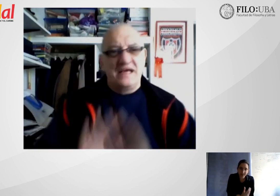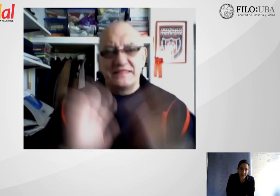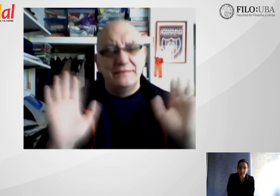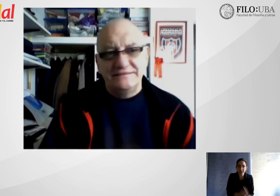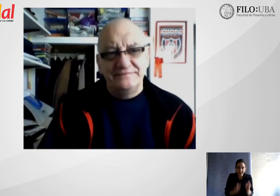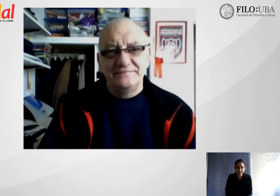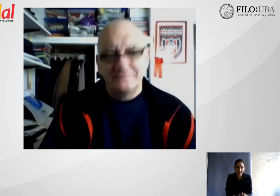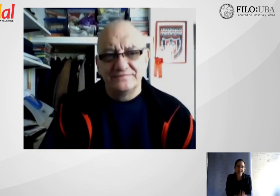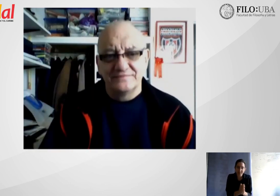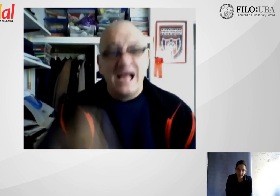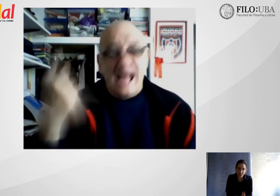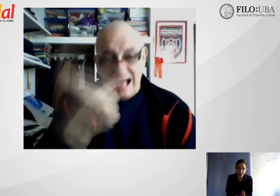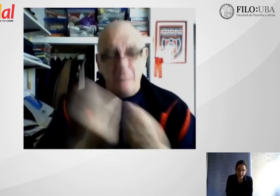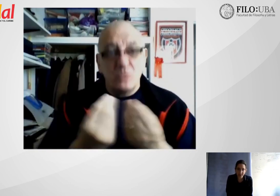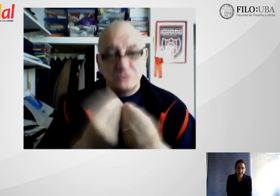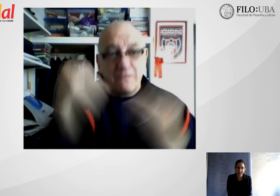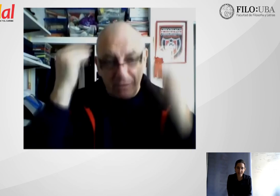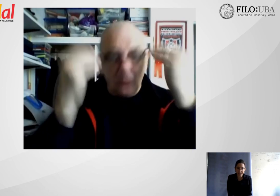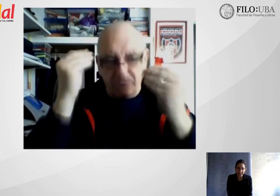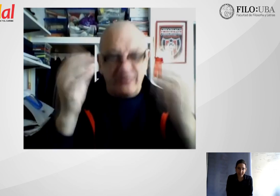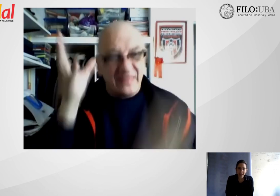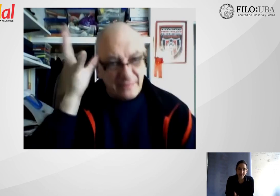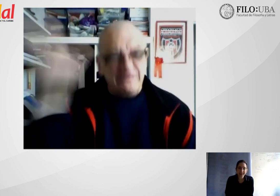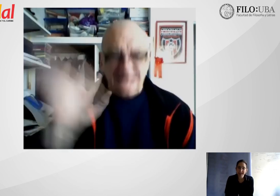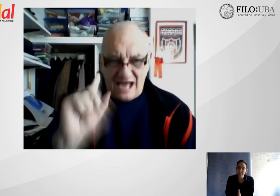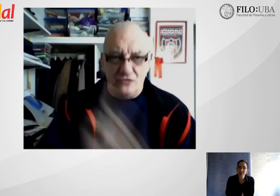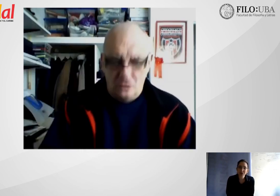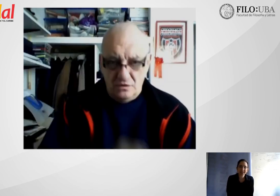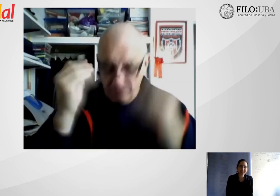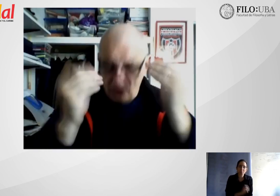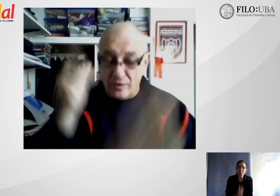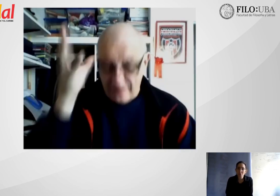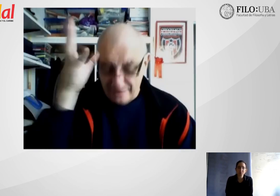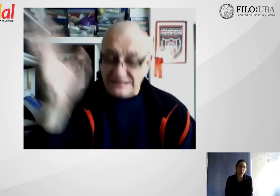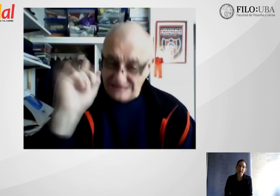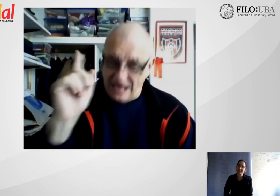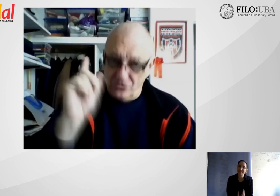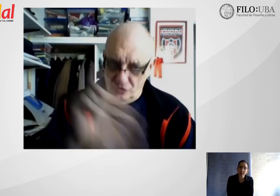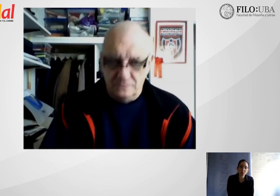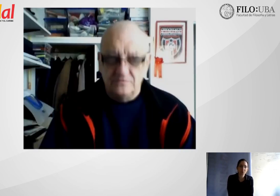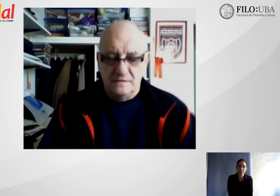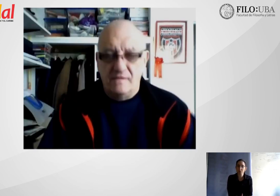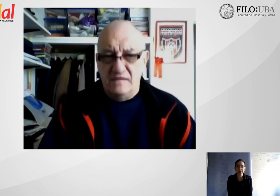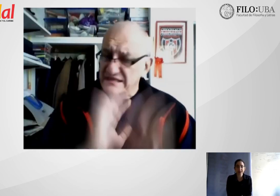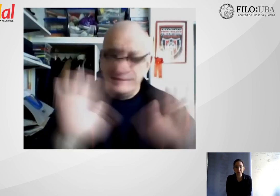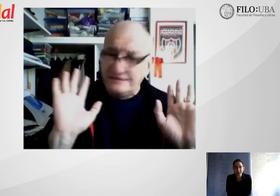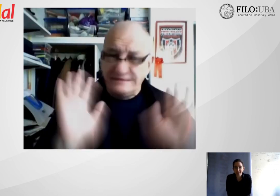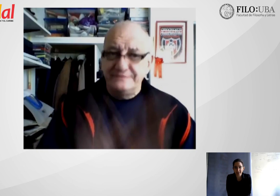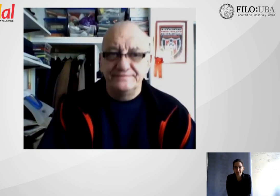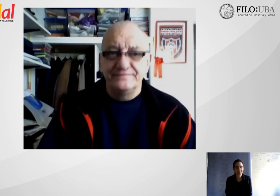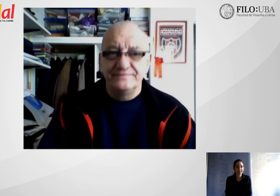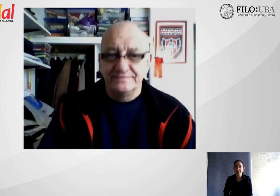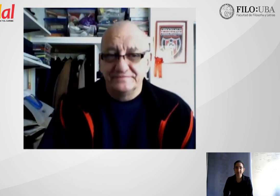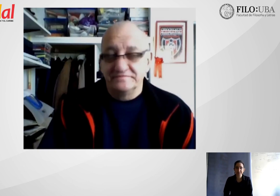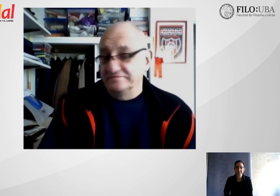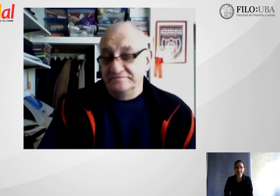personas solas, tenemos, el tema de la interpretación y la accesibilidad. La verdad que las personas solas están muy preocupadas, estamos muy preocupadas por este